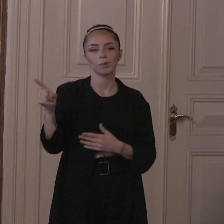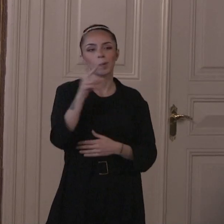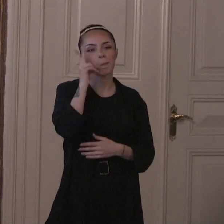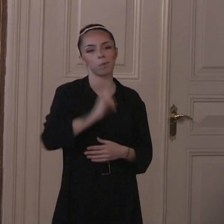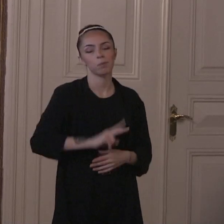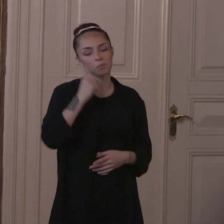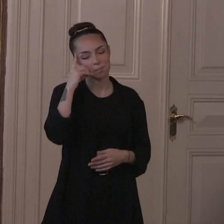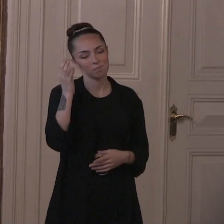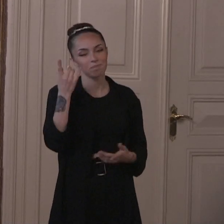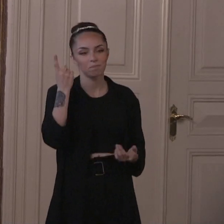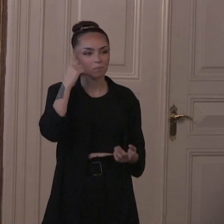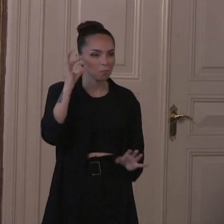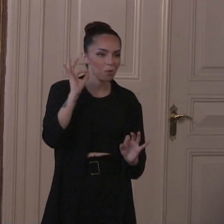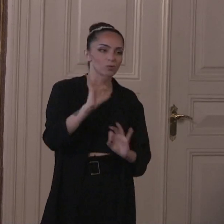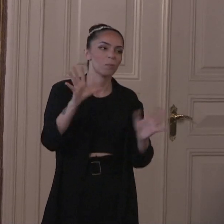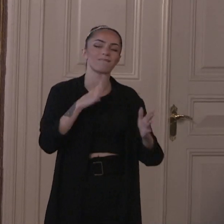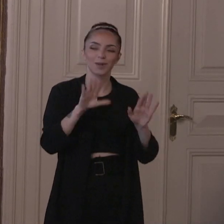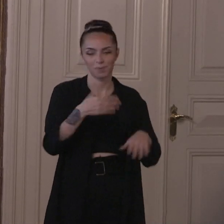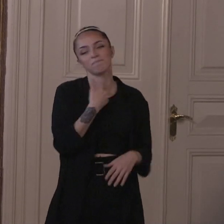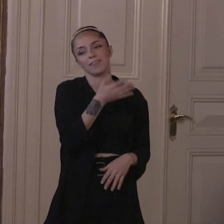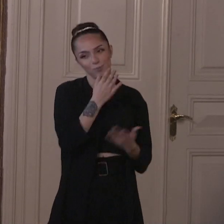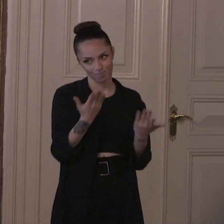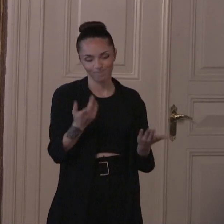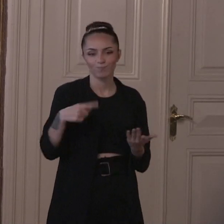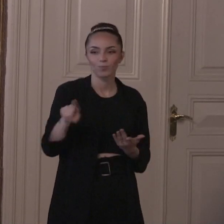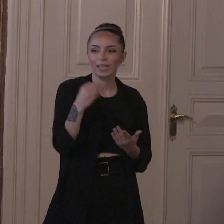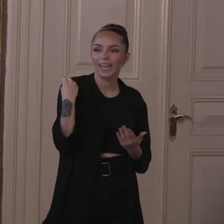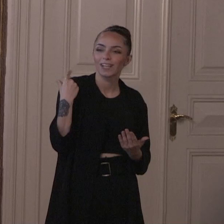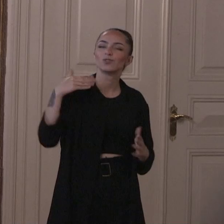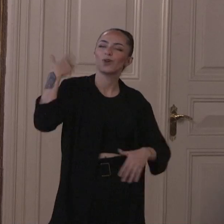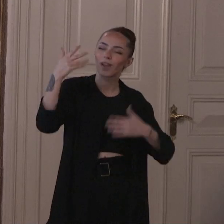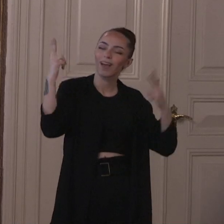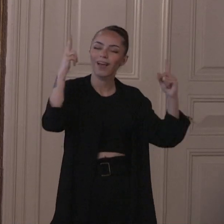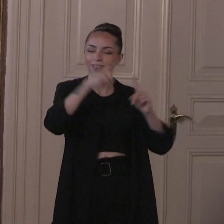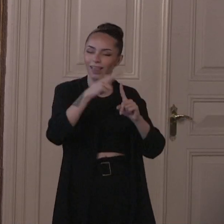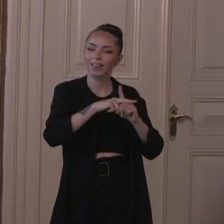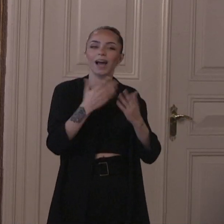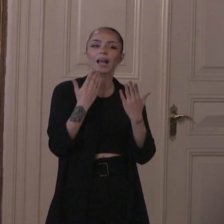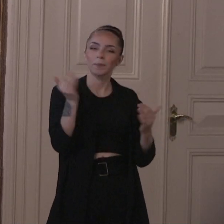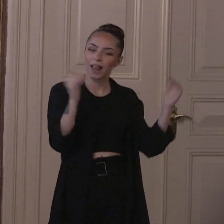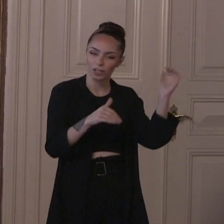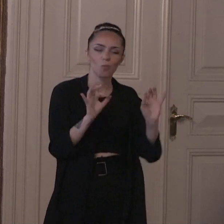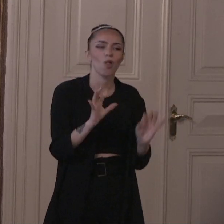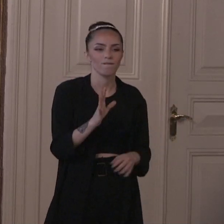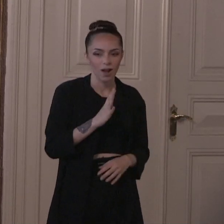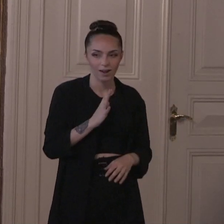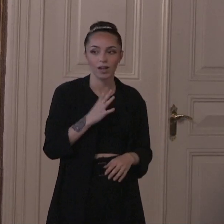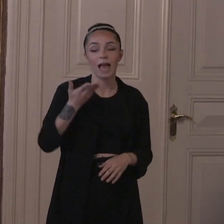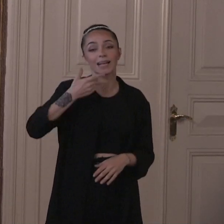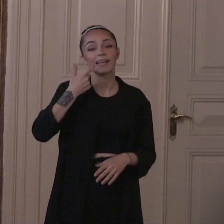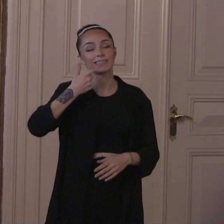görüyoruz. Ki bu haftaya bizim çalışmalarımızda yeni yeni kapılacak olan insanlar var. Tabii ki burada akademi